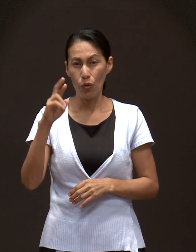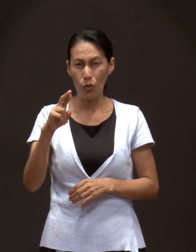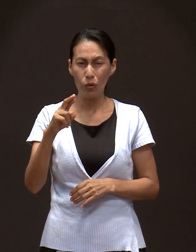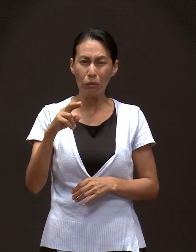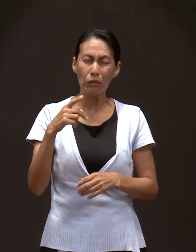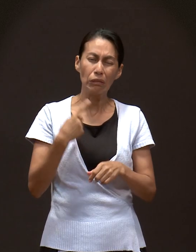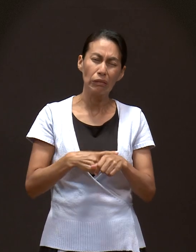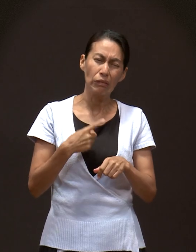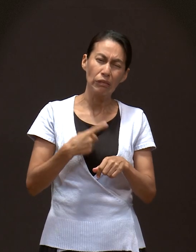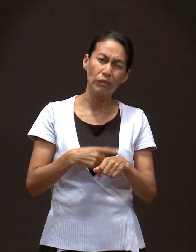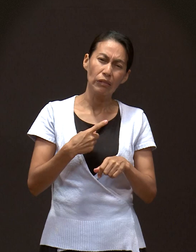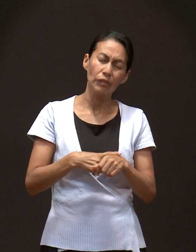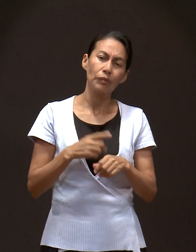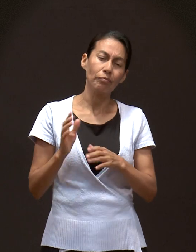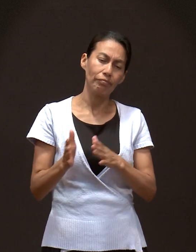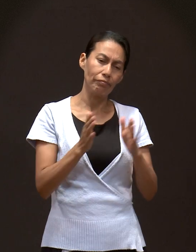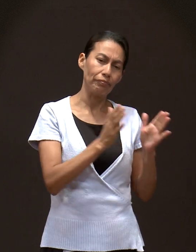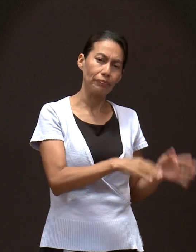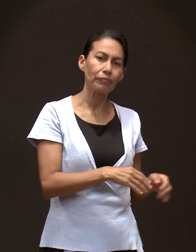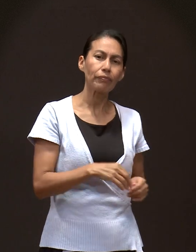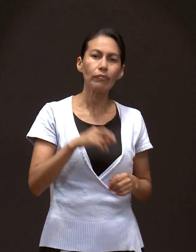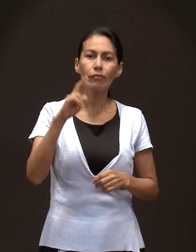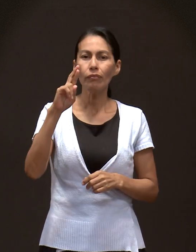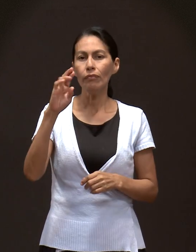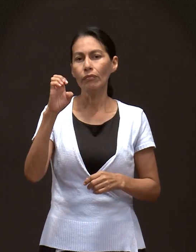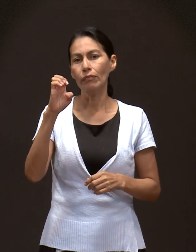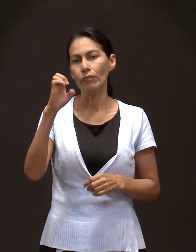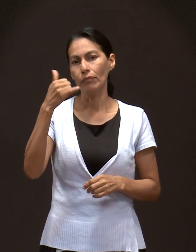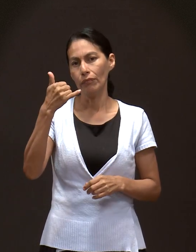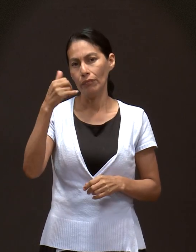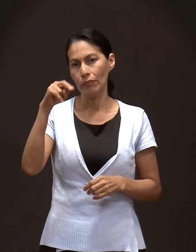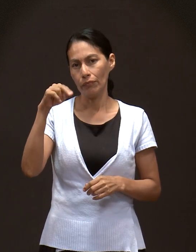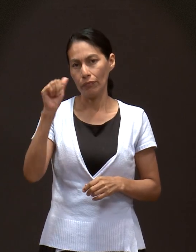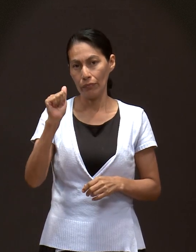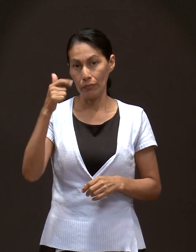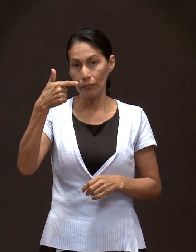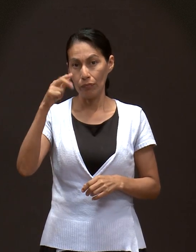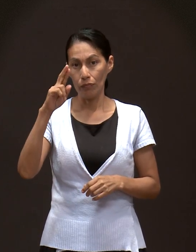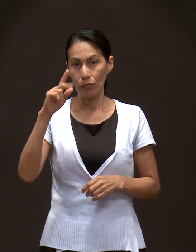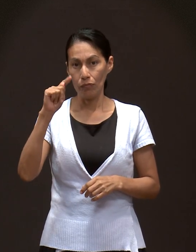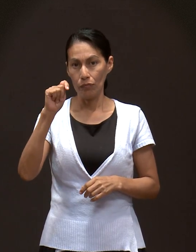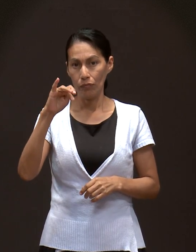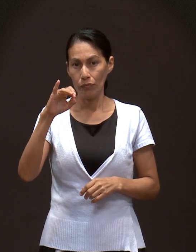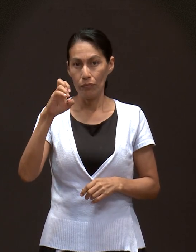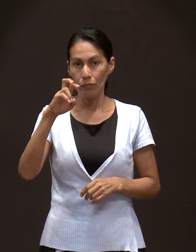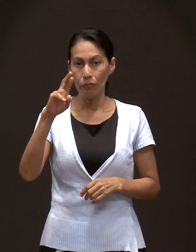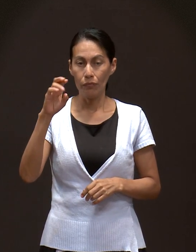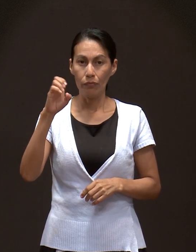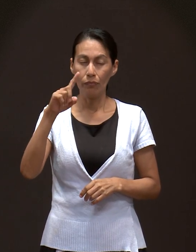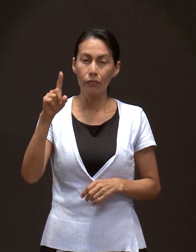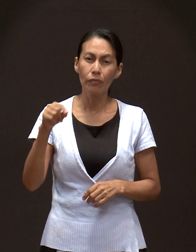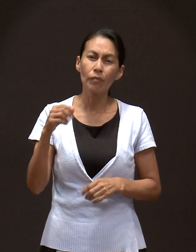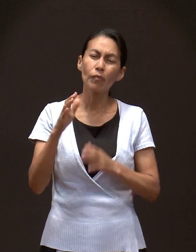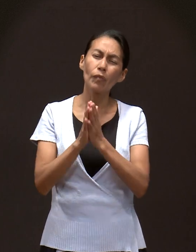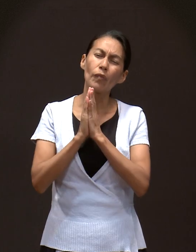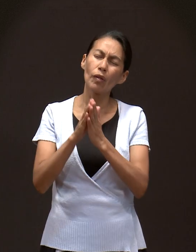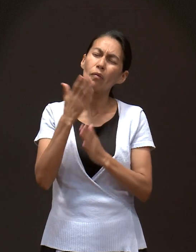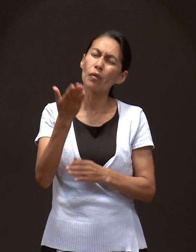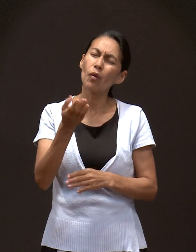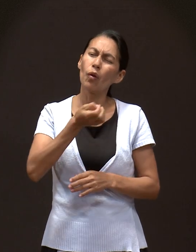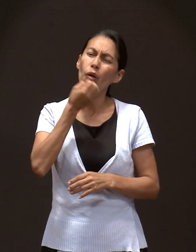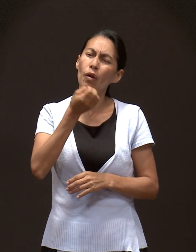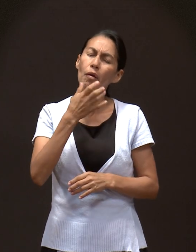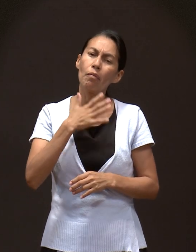delicados de salud. Vamos a estar orando, Carlos Mario. Reina Gutiérrez, pido oración por mi hija, Paulina,